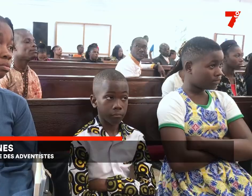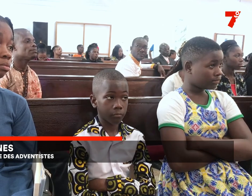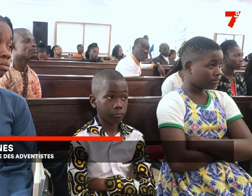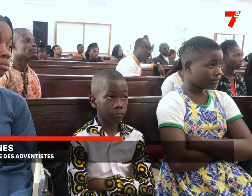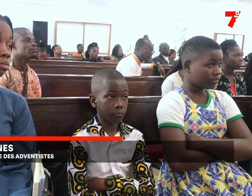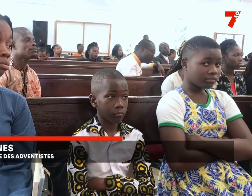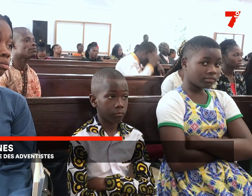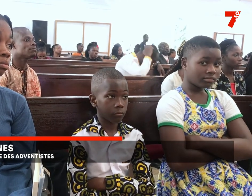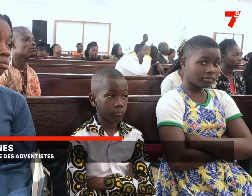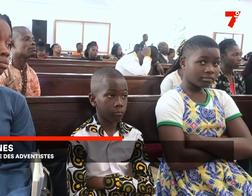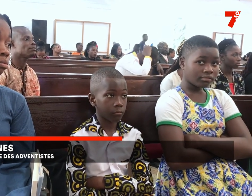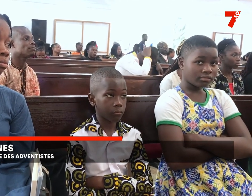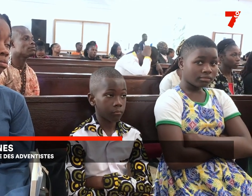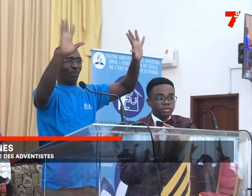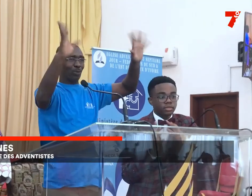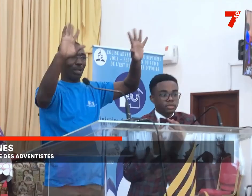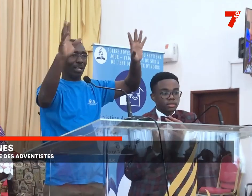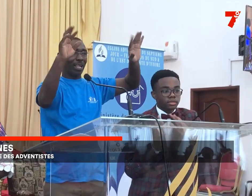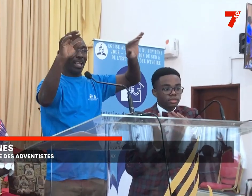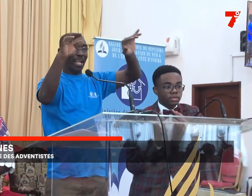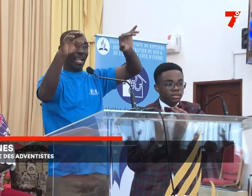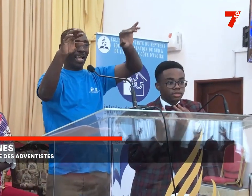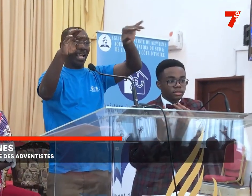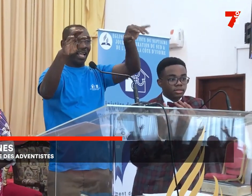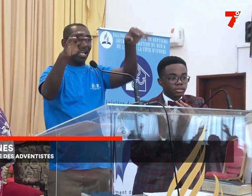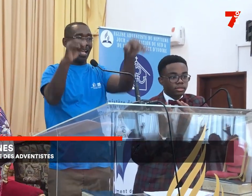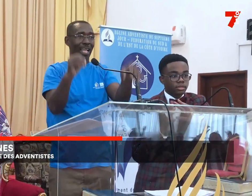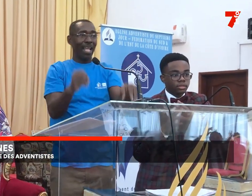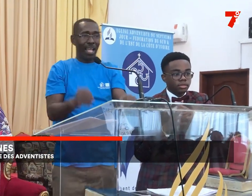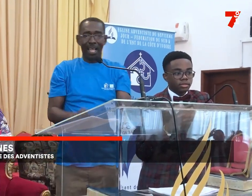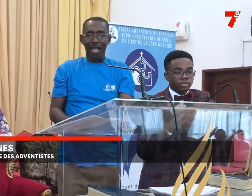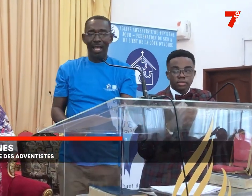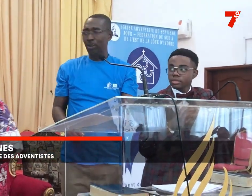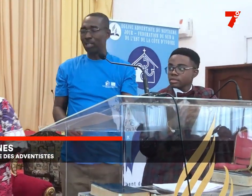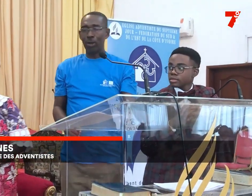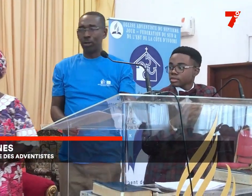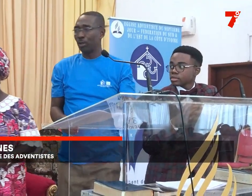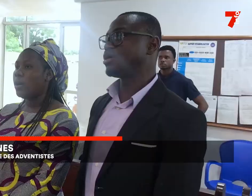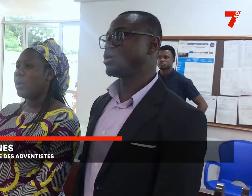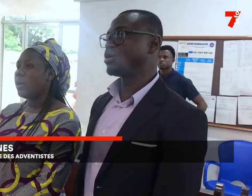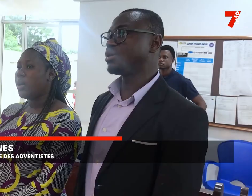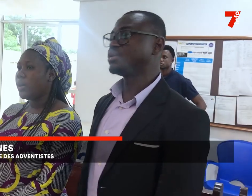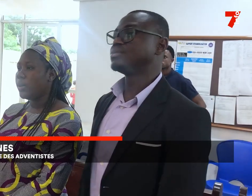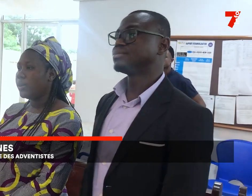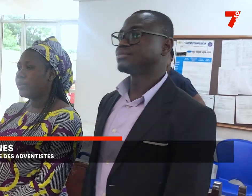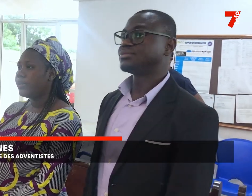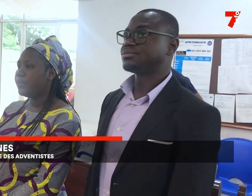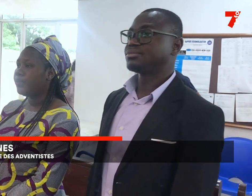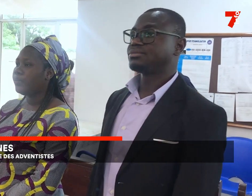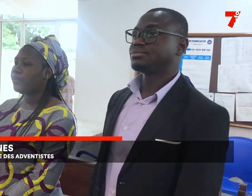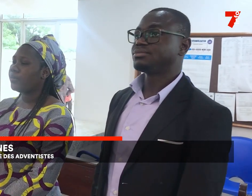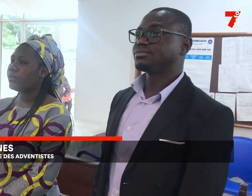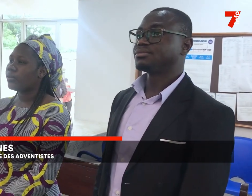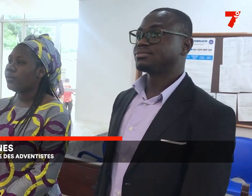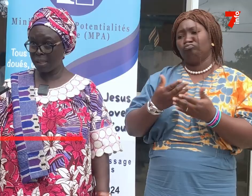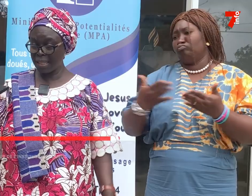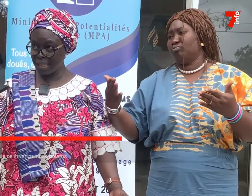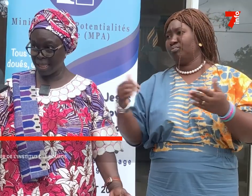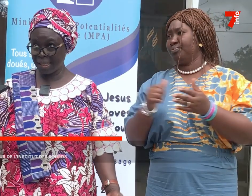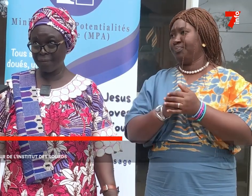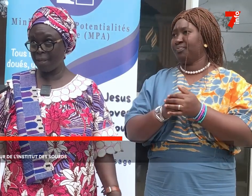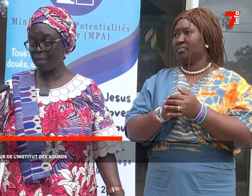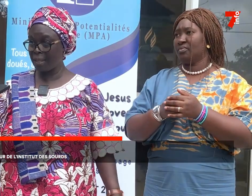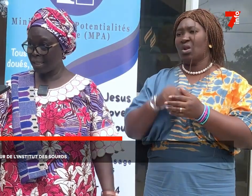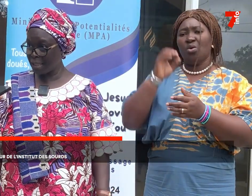comprennent. L'initiative a été chaleureusement saluée par l'Institut des Sourds qui voit en ce geste une reconnaissance des droits et des besoins des personnes sourdes et malentendantes.